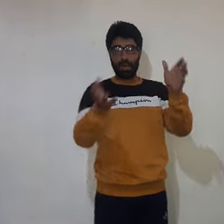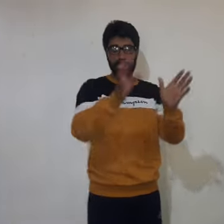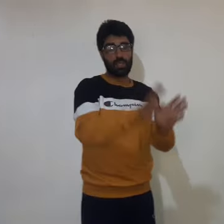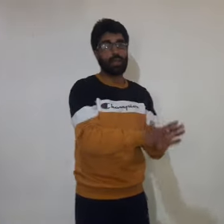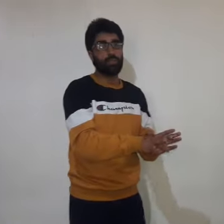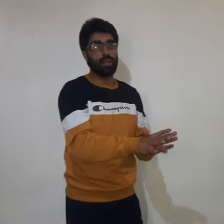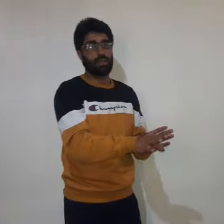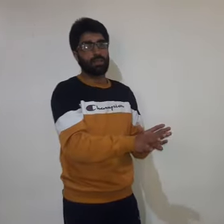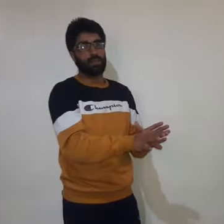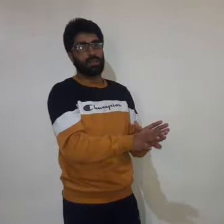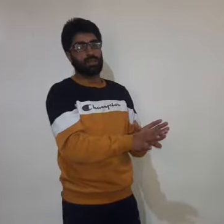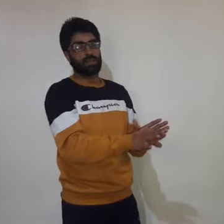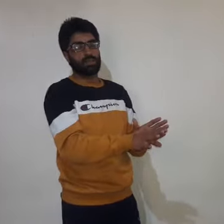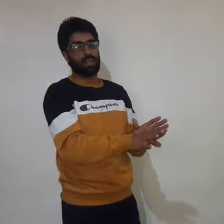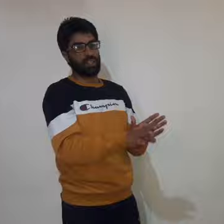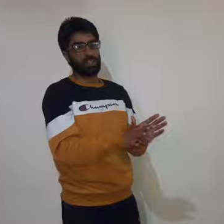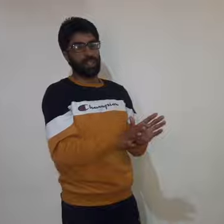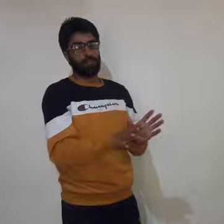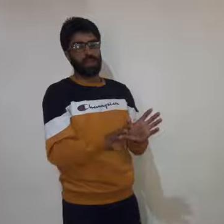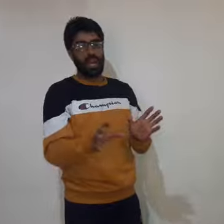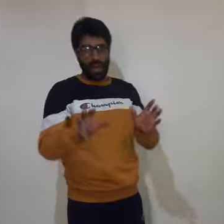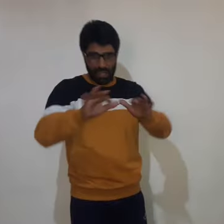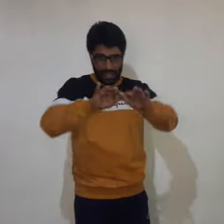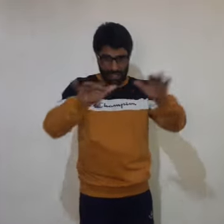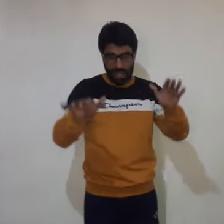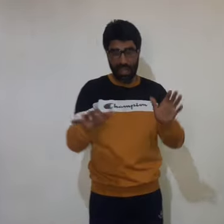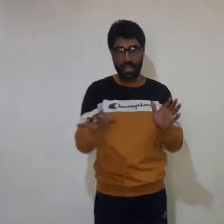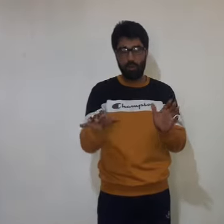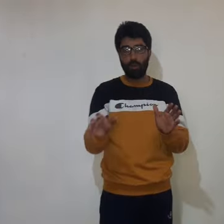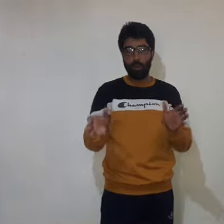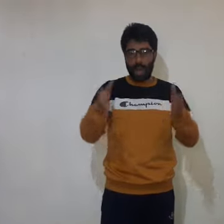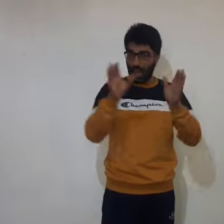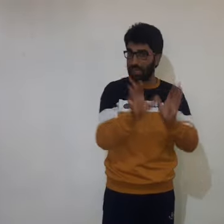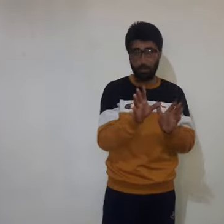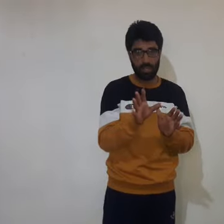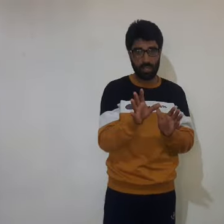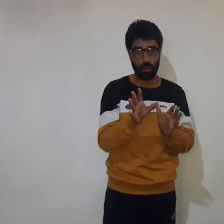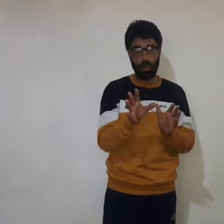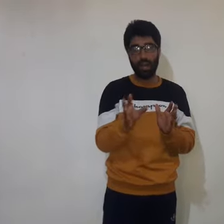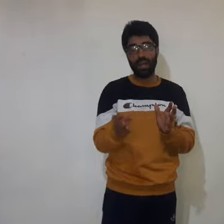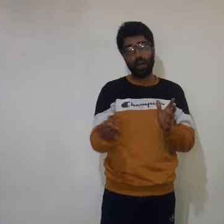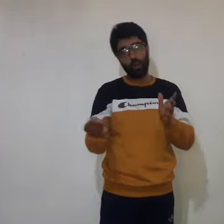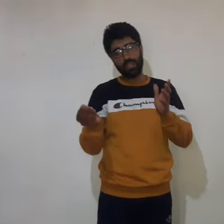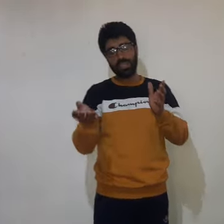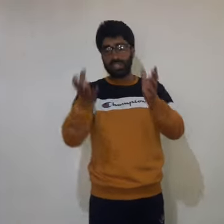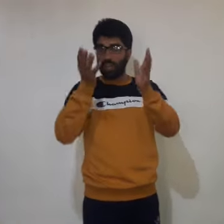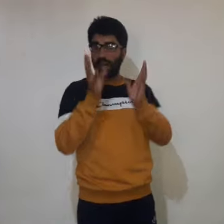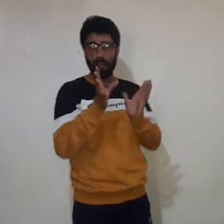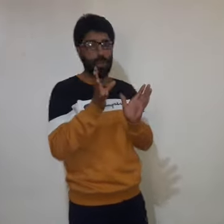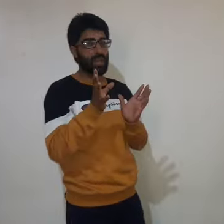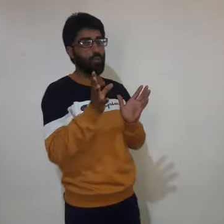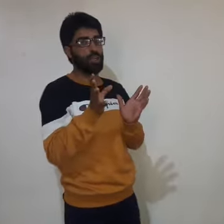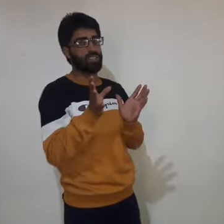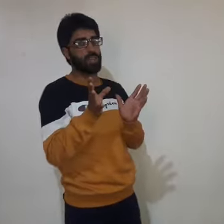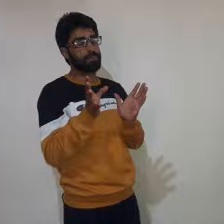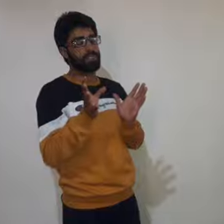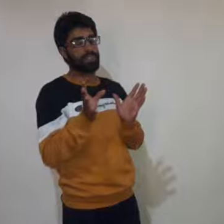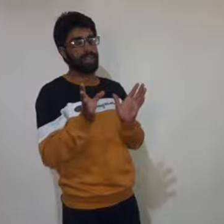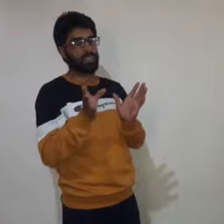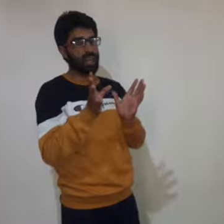ये जमीन पे चले जाते हैं। अगर इस एरिया में कोई हेल्दी पर्सन होगा और इसके चेहरे पे ये वाटर ड्रॉप्स चले